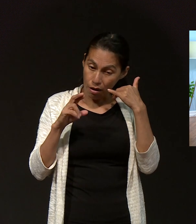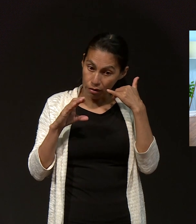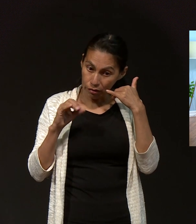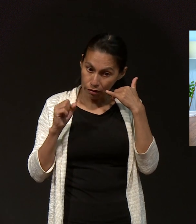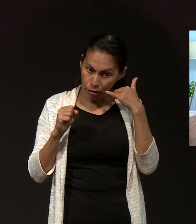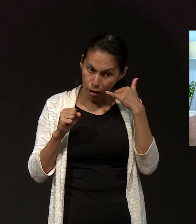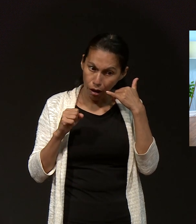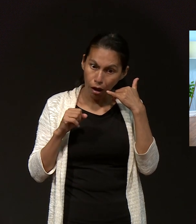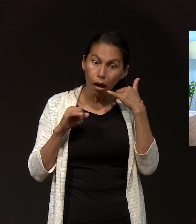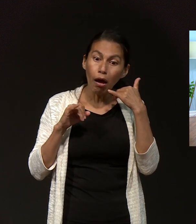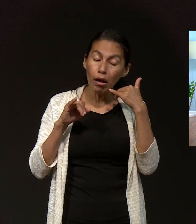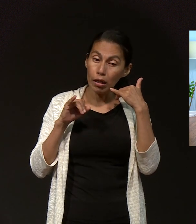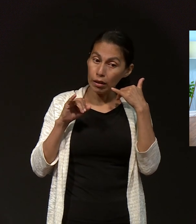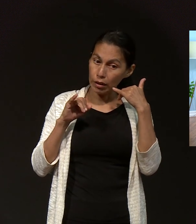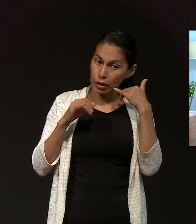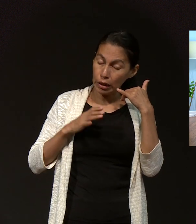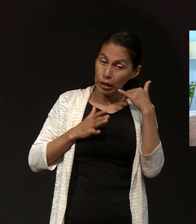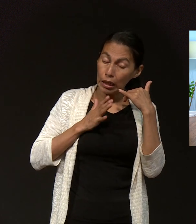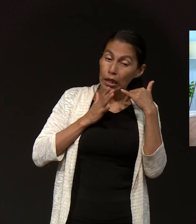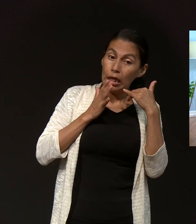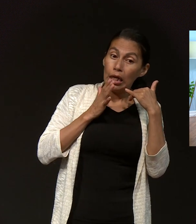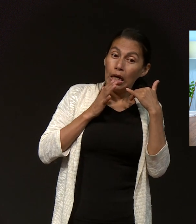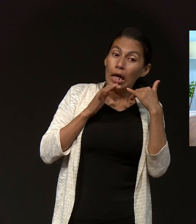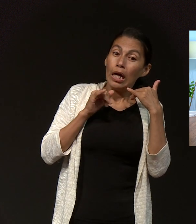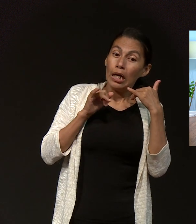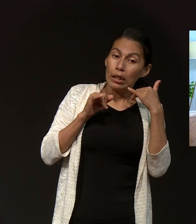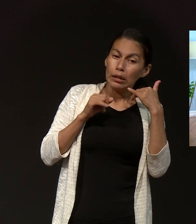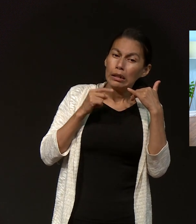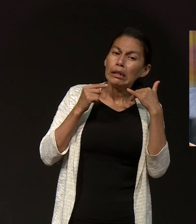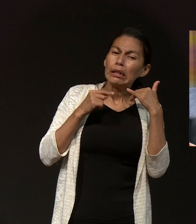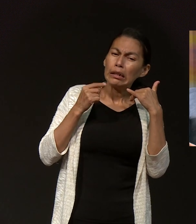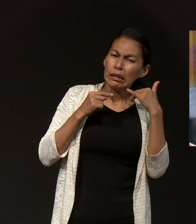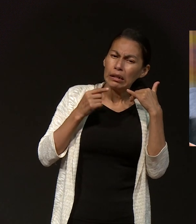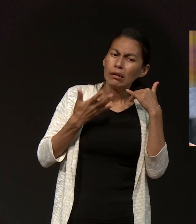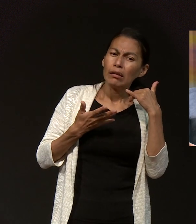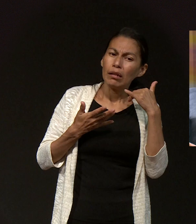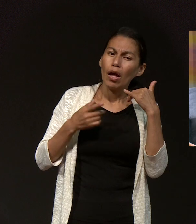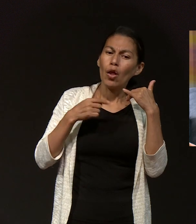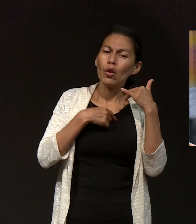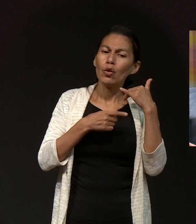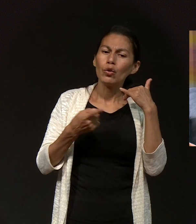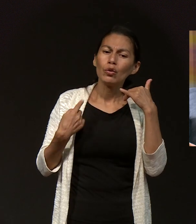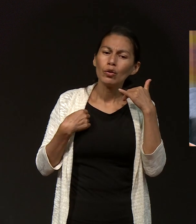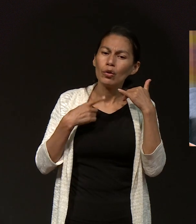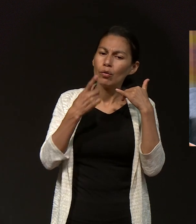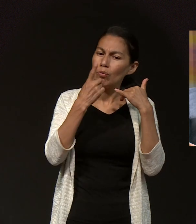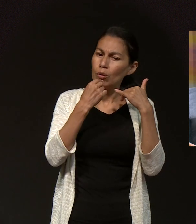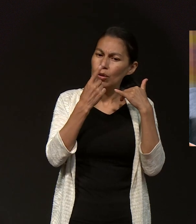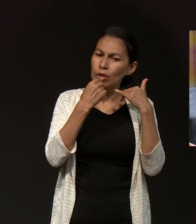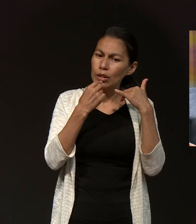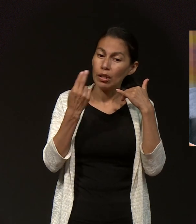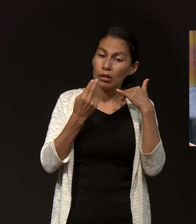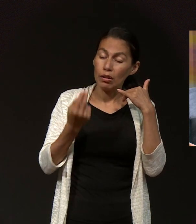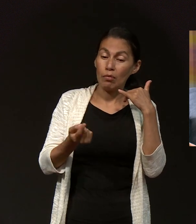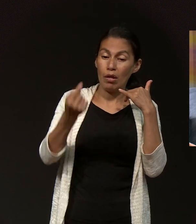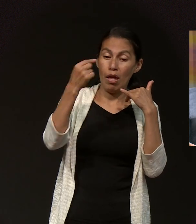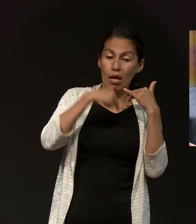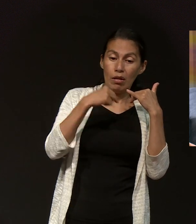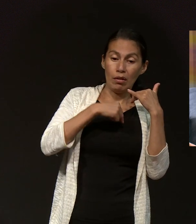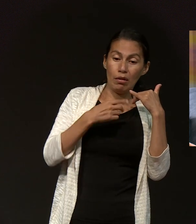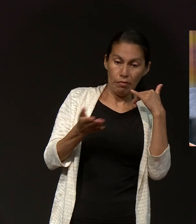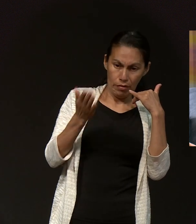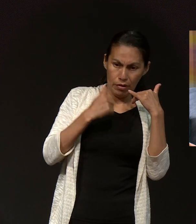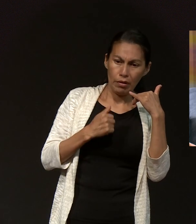nombre. Y yo, sí, ¿quién habla? Somos la policía. Necesitamos que